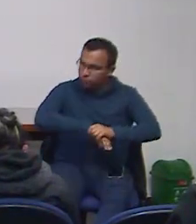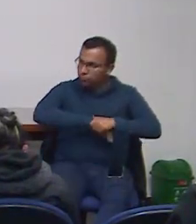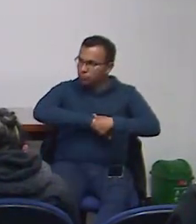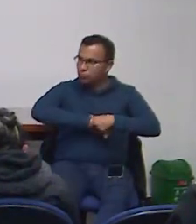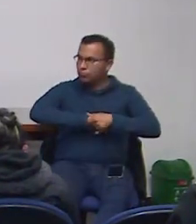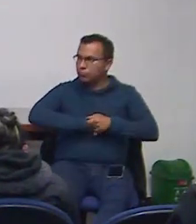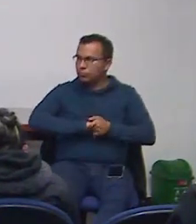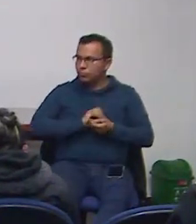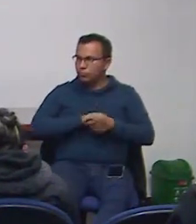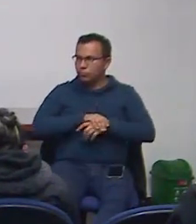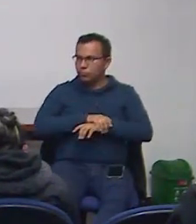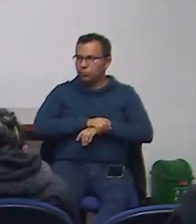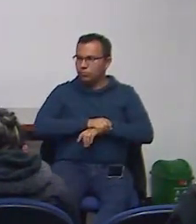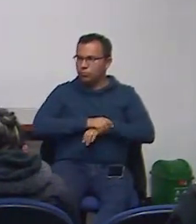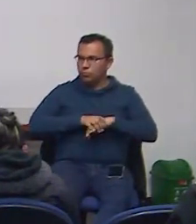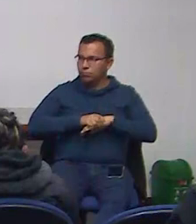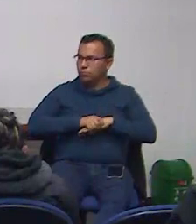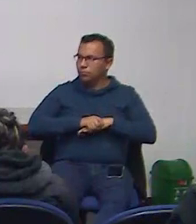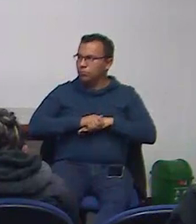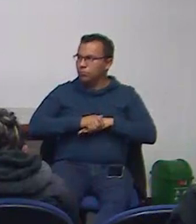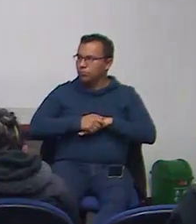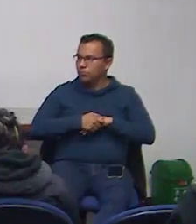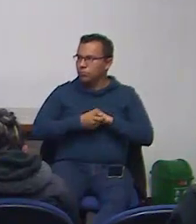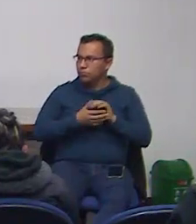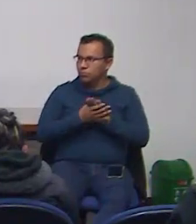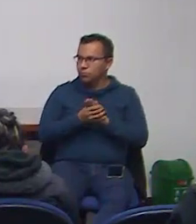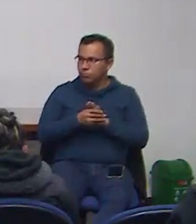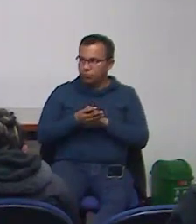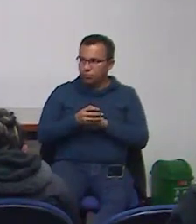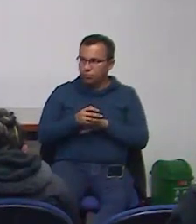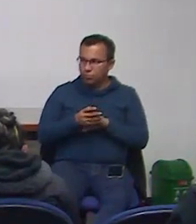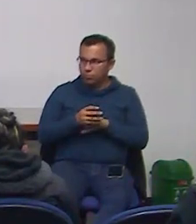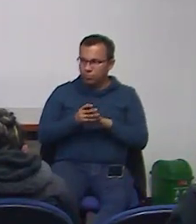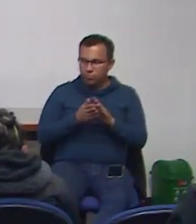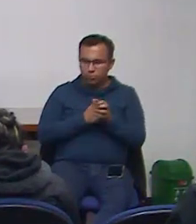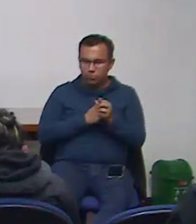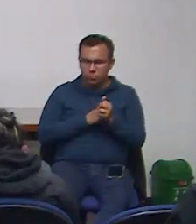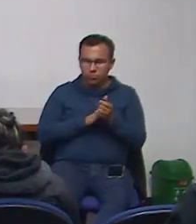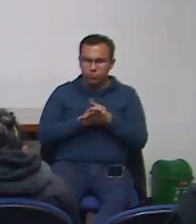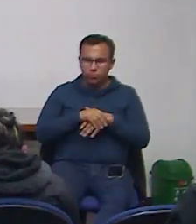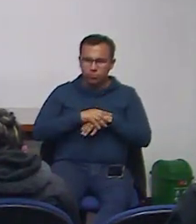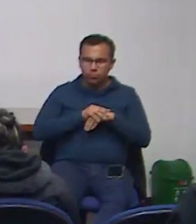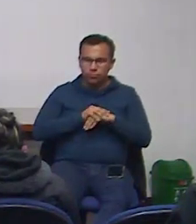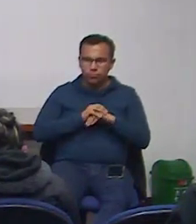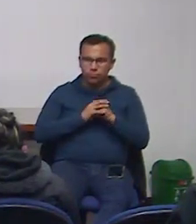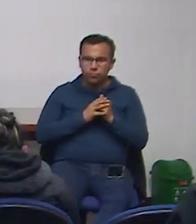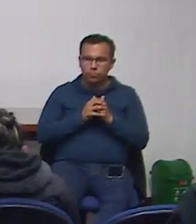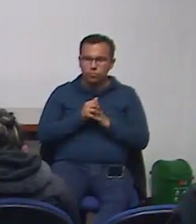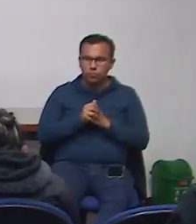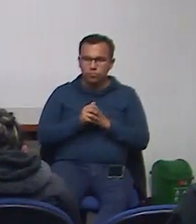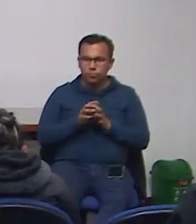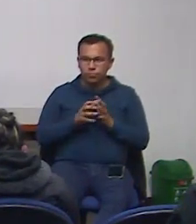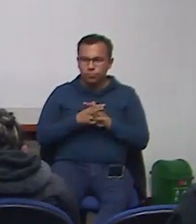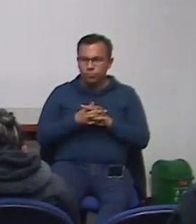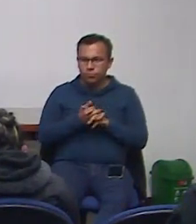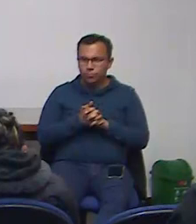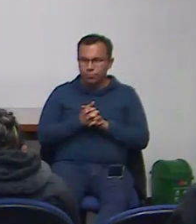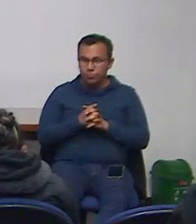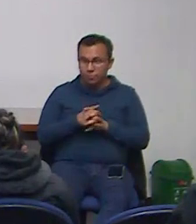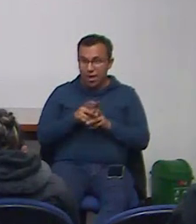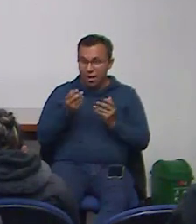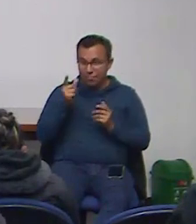amigas también de noveno tienen un proyecto desde la línea entonces lo que también estamos pensando Pues que también estaría abierto es que